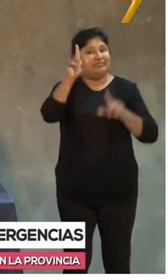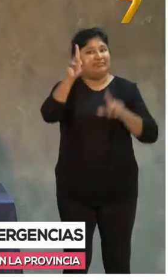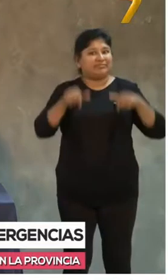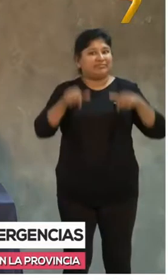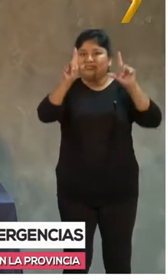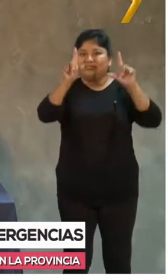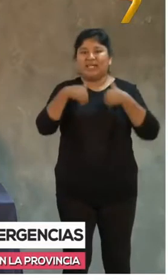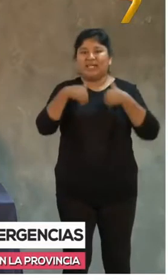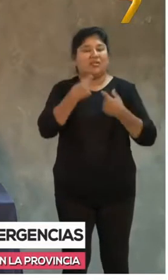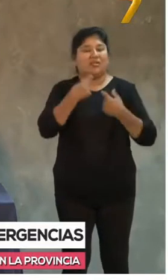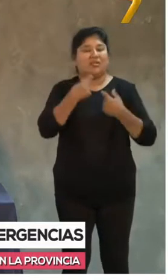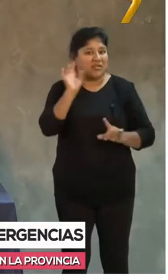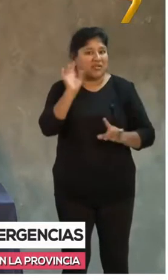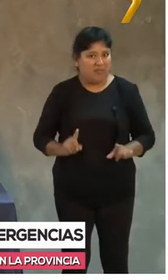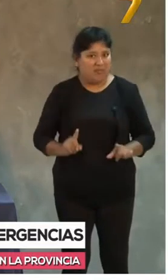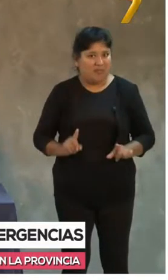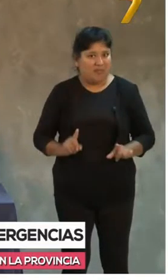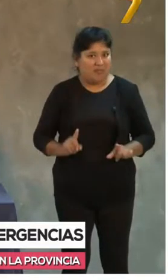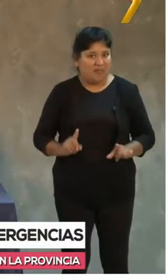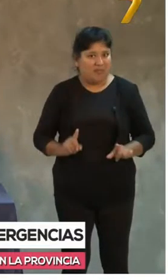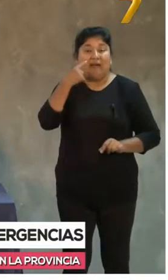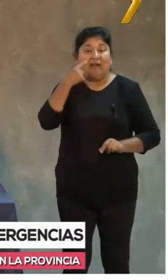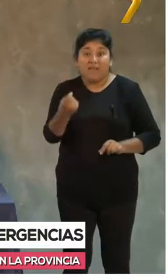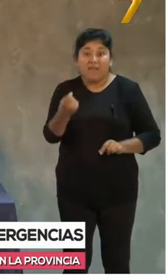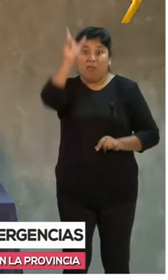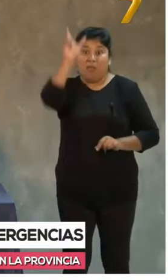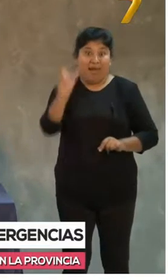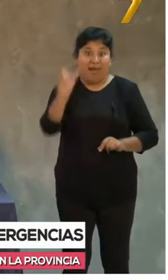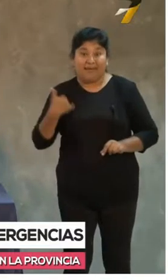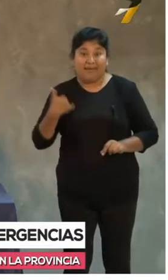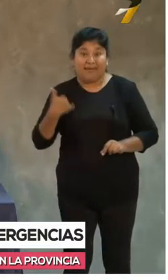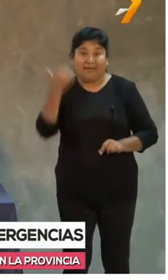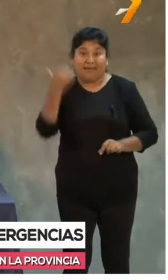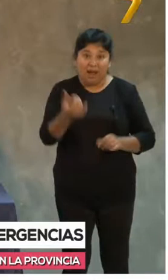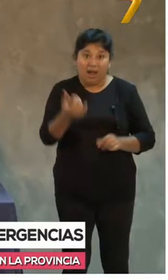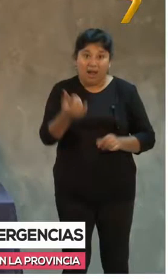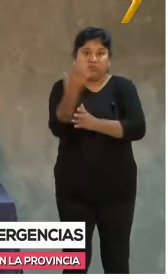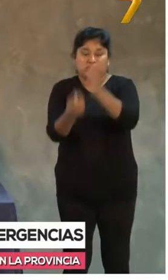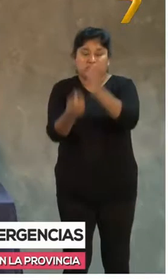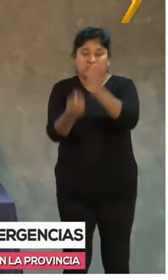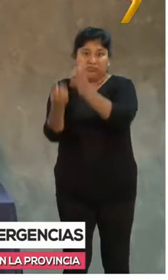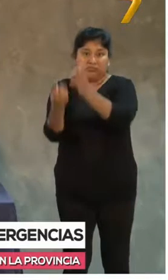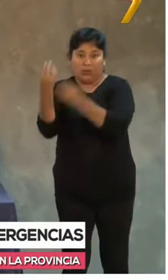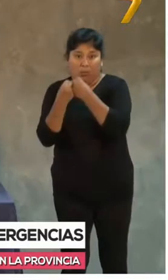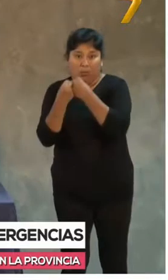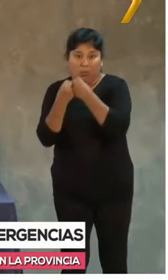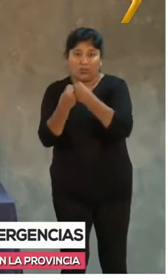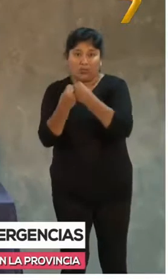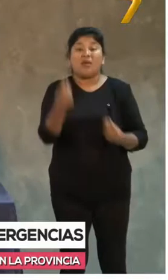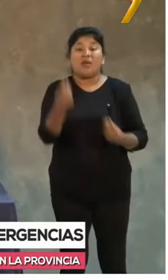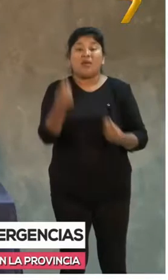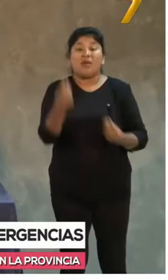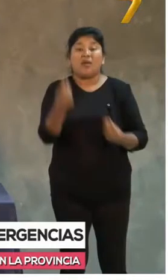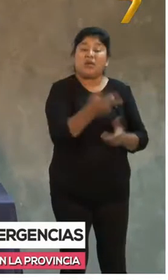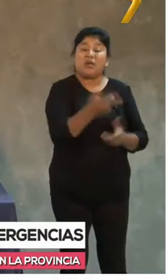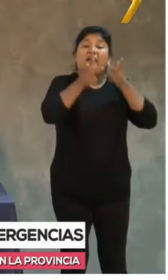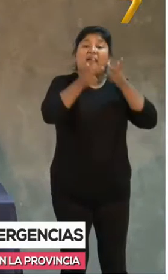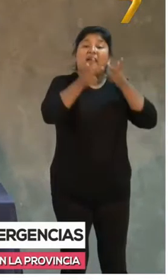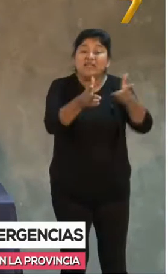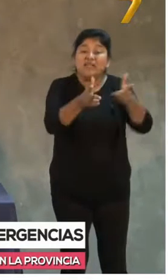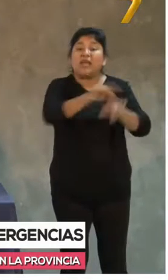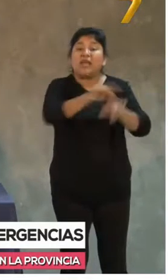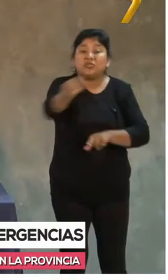los casos en la República Argentina y ponemos mucho énfasis y llevamos mucho el mensaje a la gente de quedarse en la casa. En